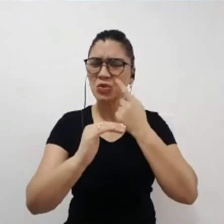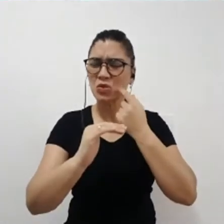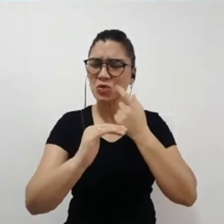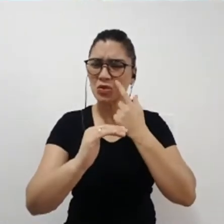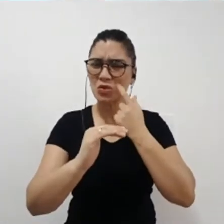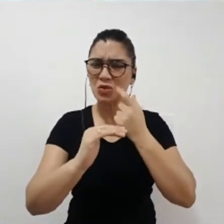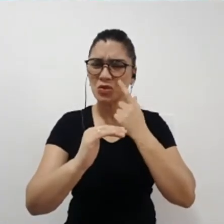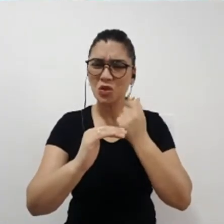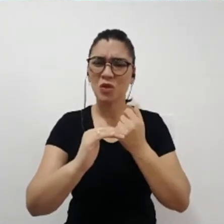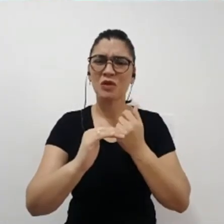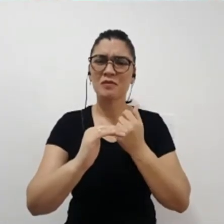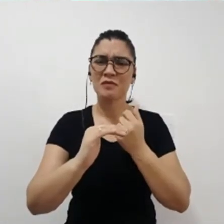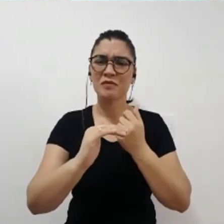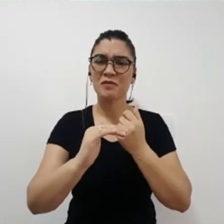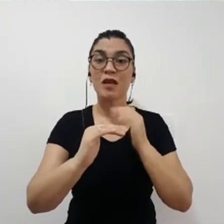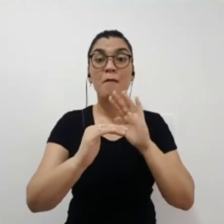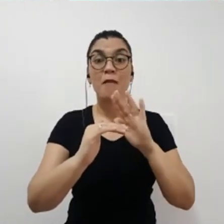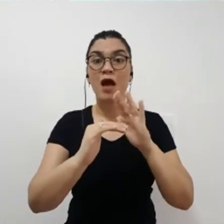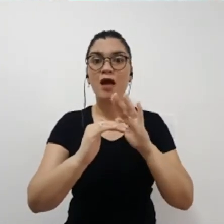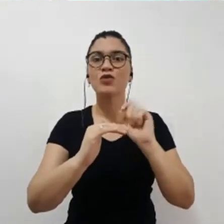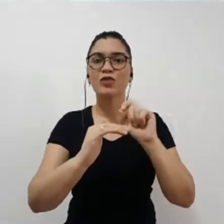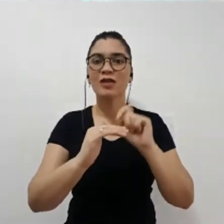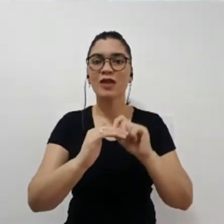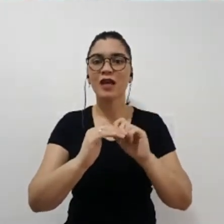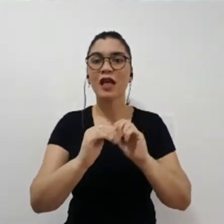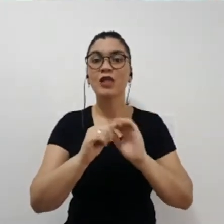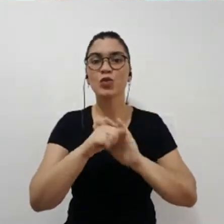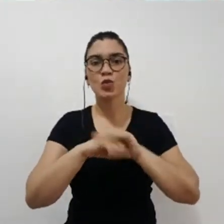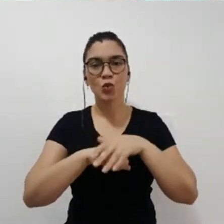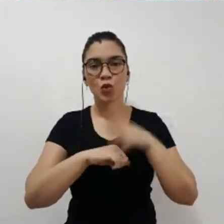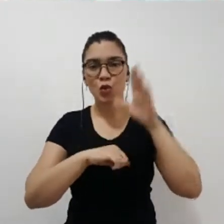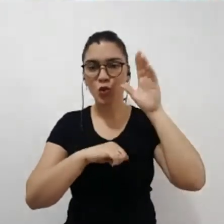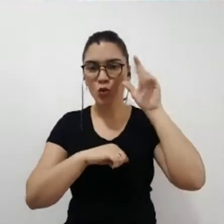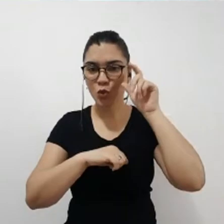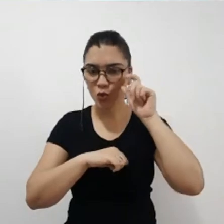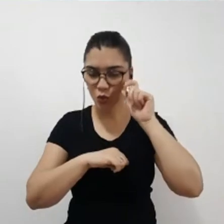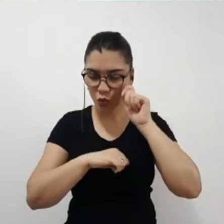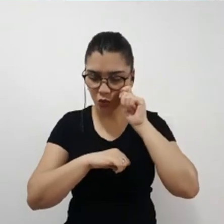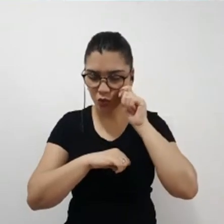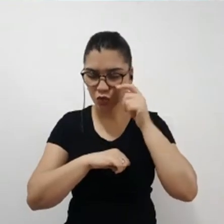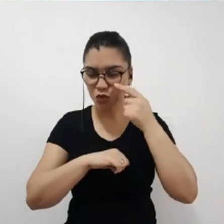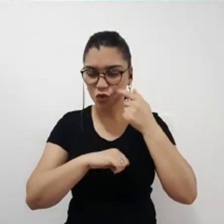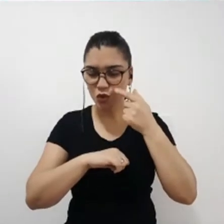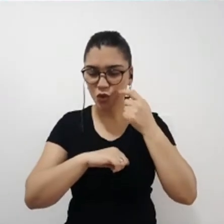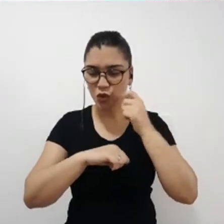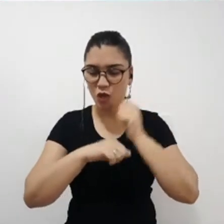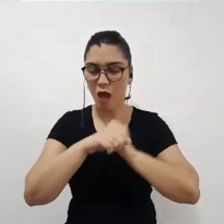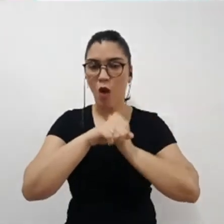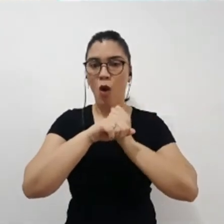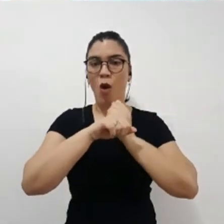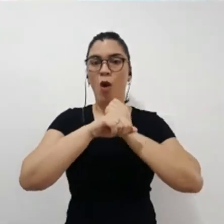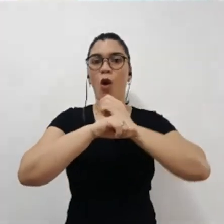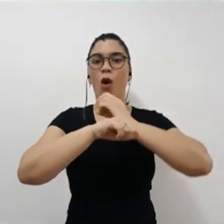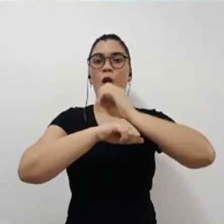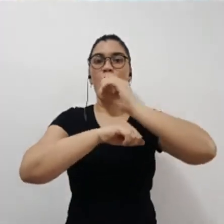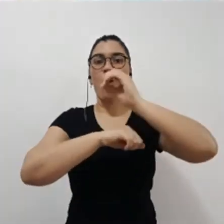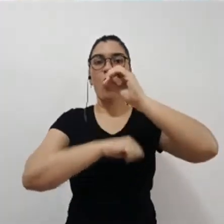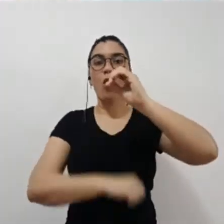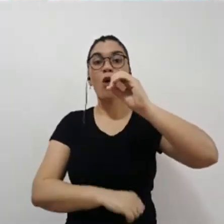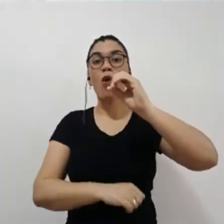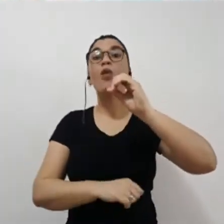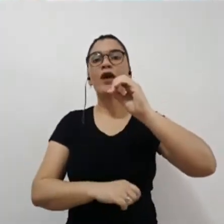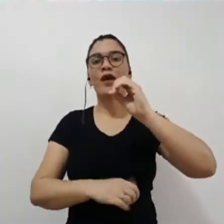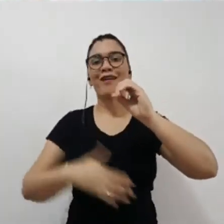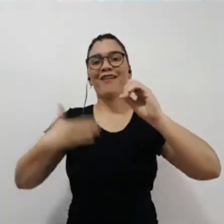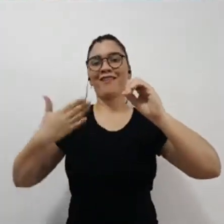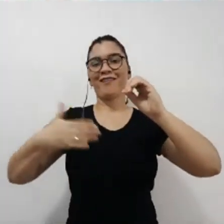a alegria vem pela manhã. E voltaremos com frutos eternos a partir de nossas lágrimas.